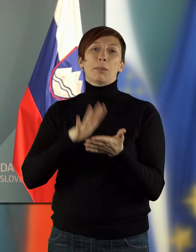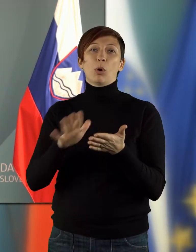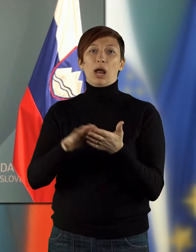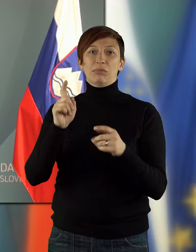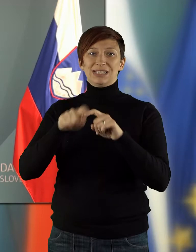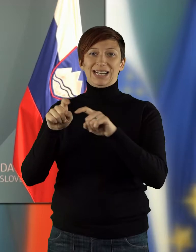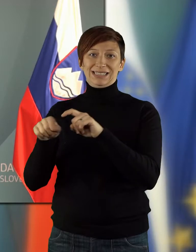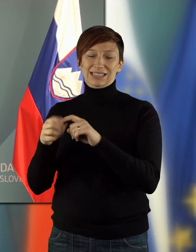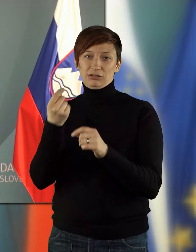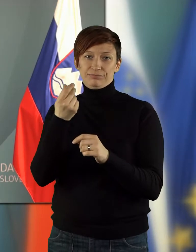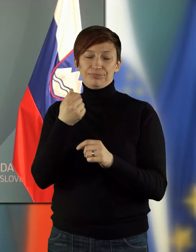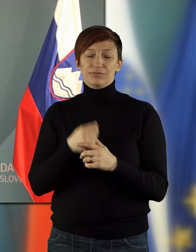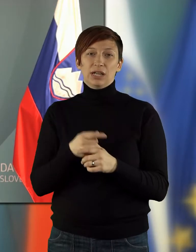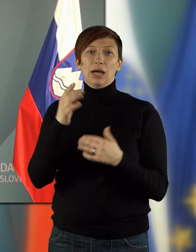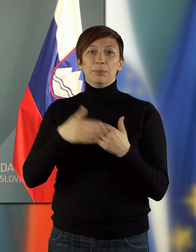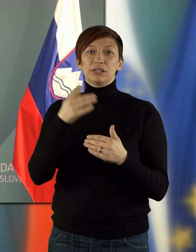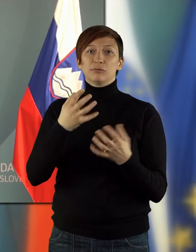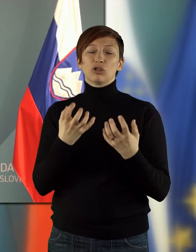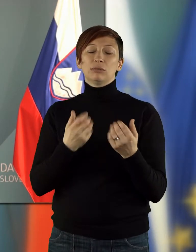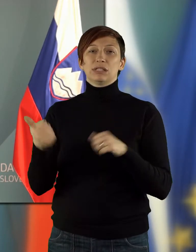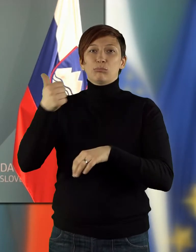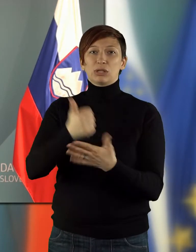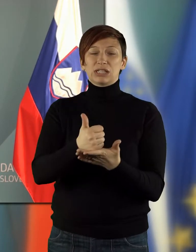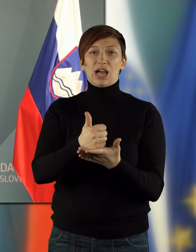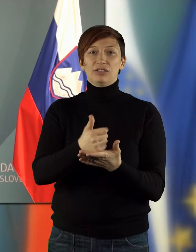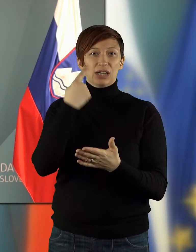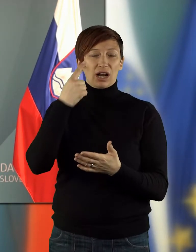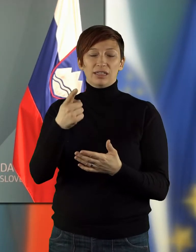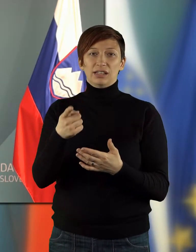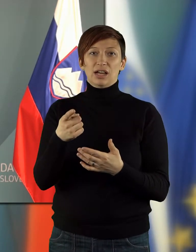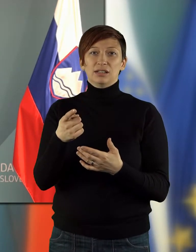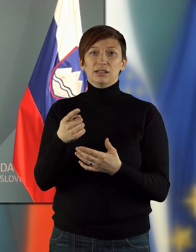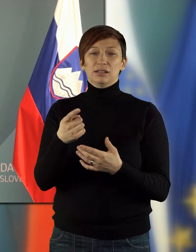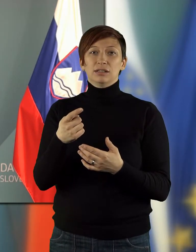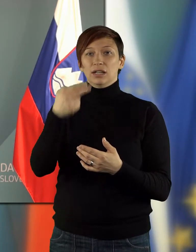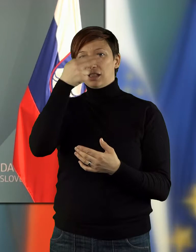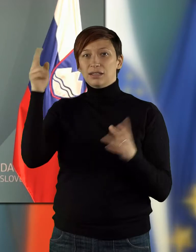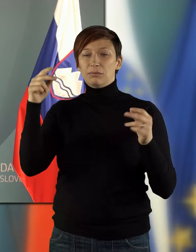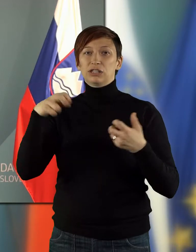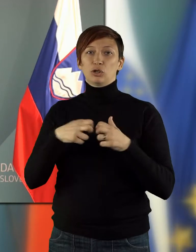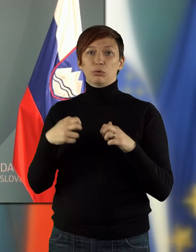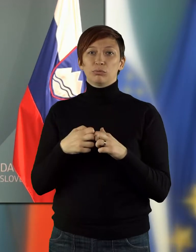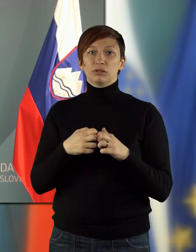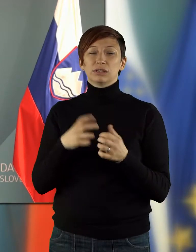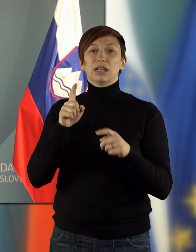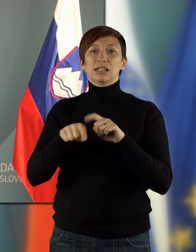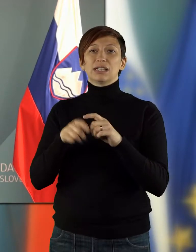učinkovita poraba sredstev. Pri tem bi izpostavila predvsem glede na